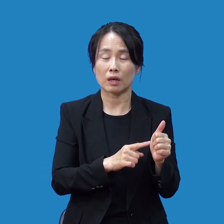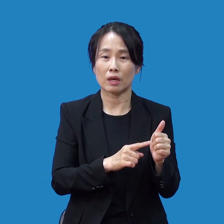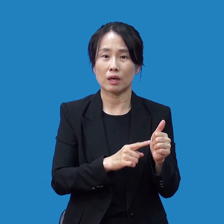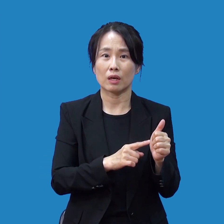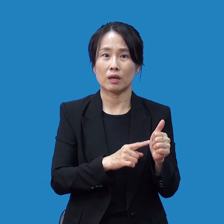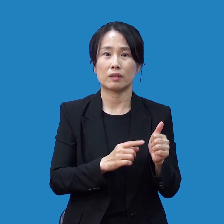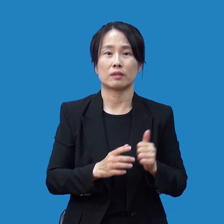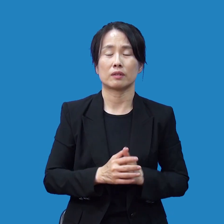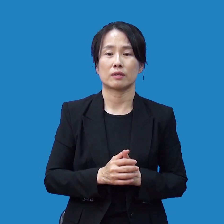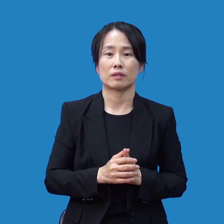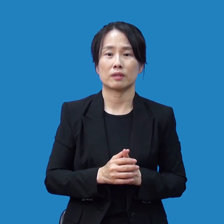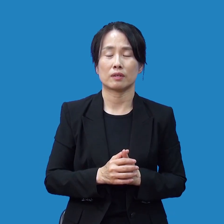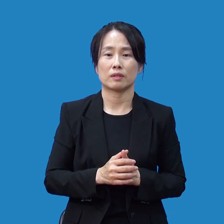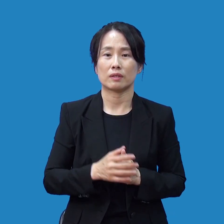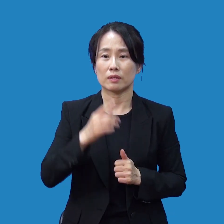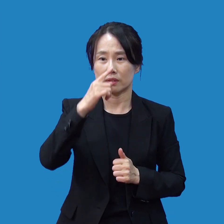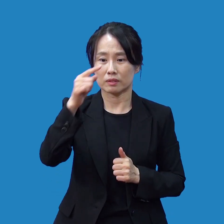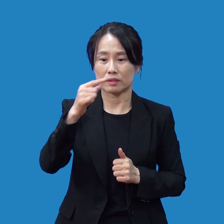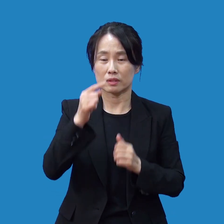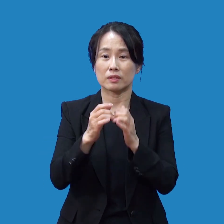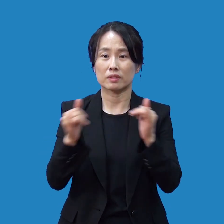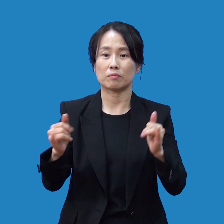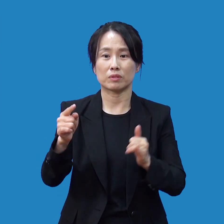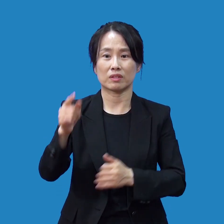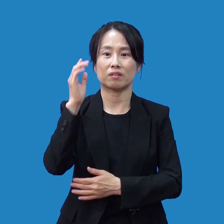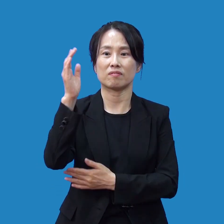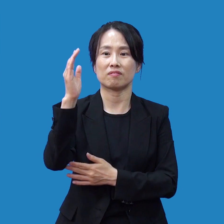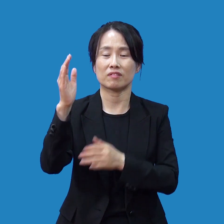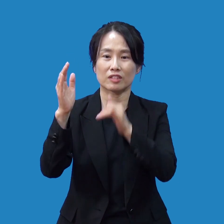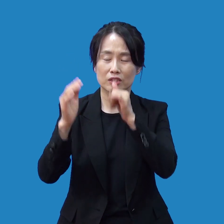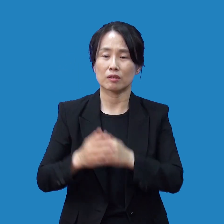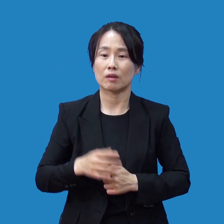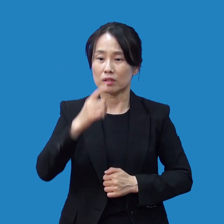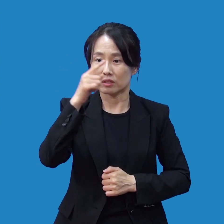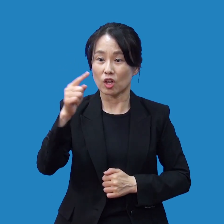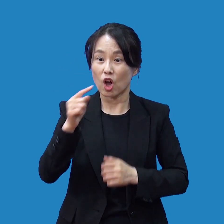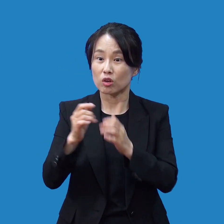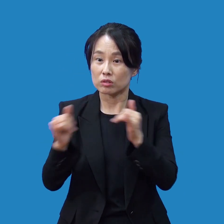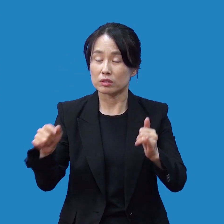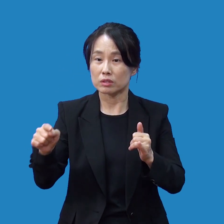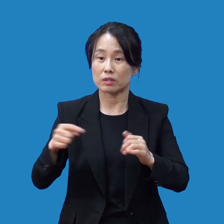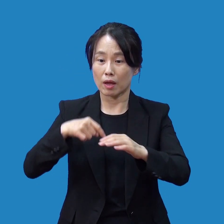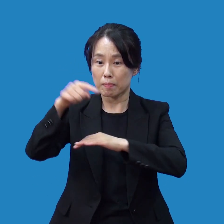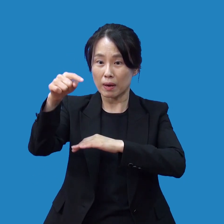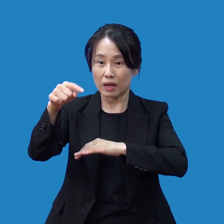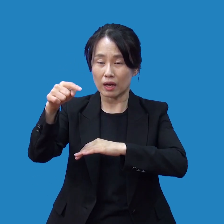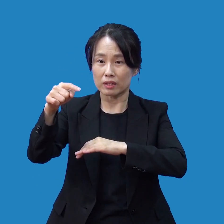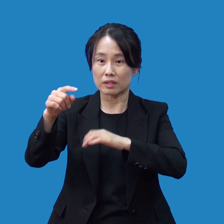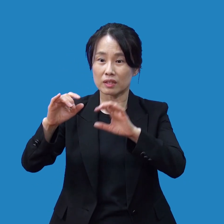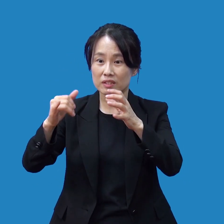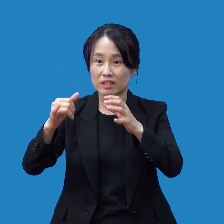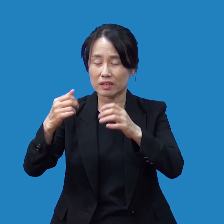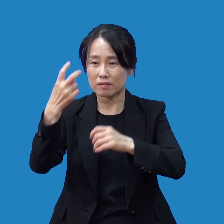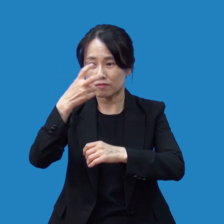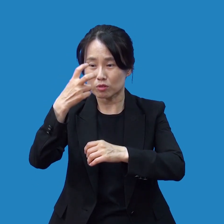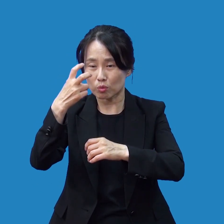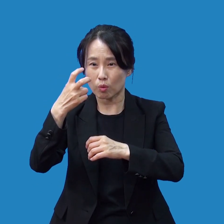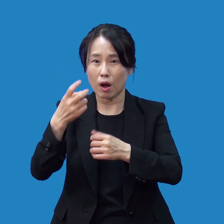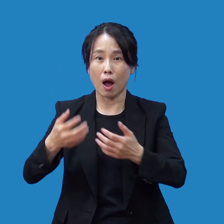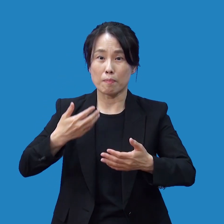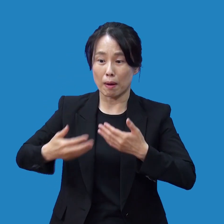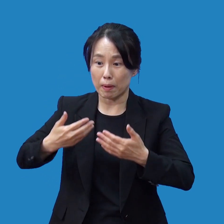사람들을 크게 한 방 먹인 일이 있습니다. 당신들 서구인들이 바깥 세계를 탐험하느라 분주한